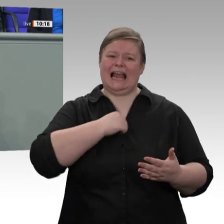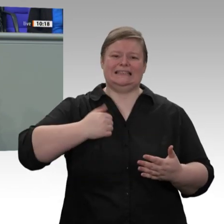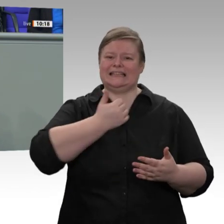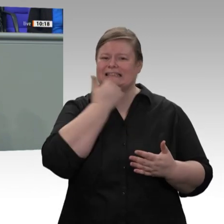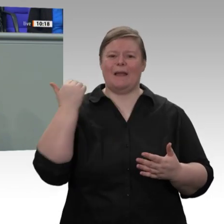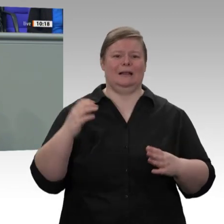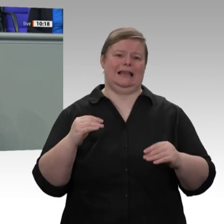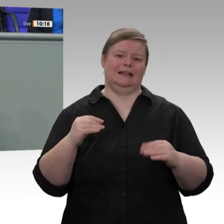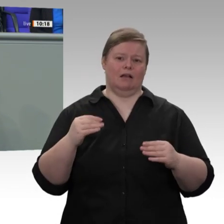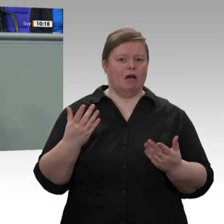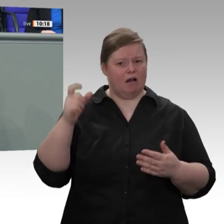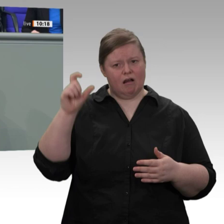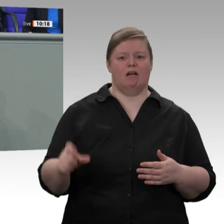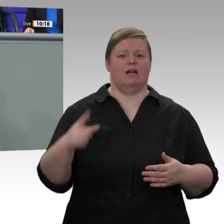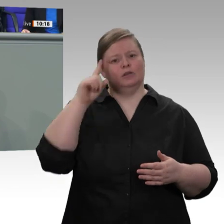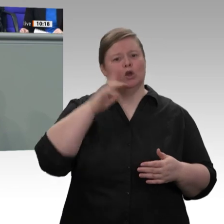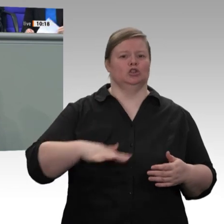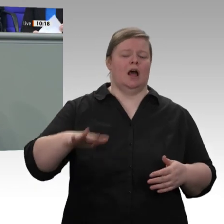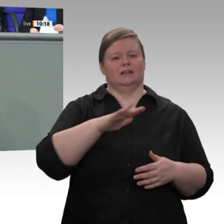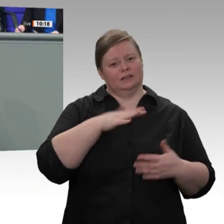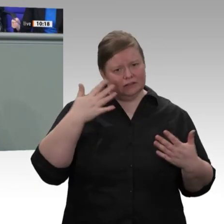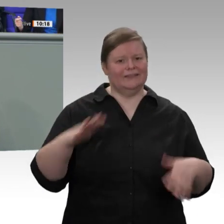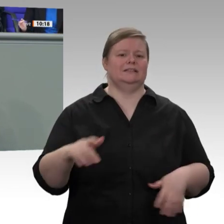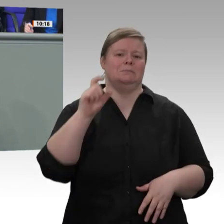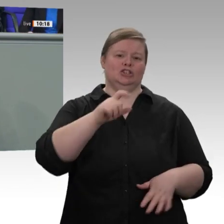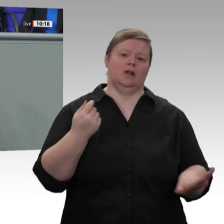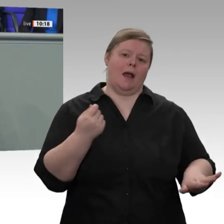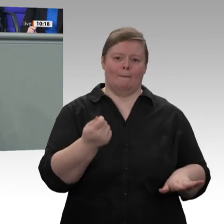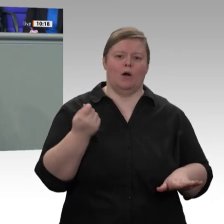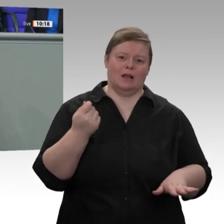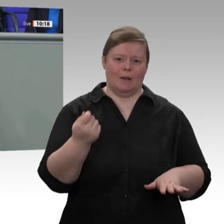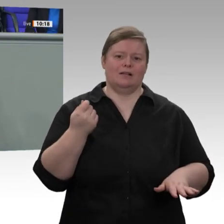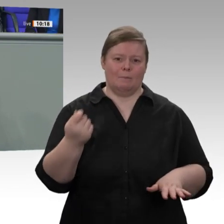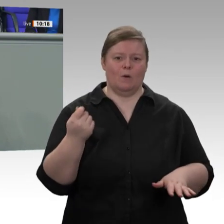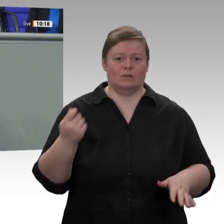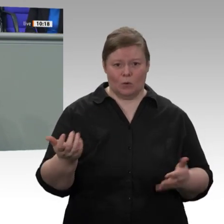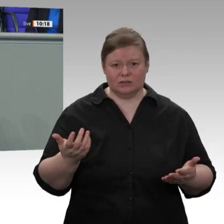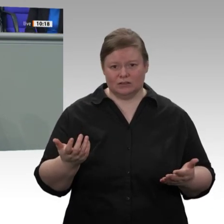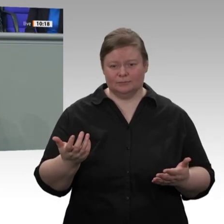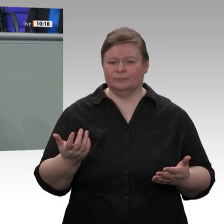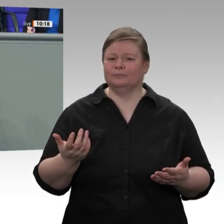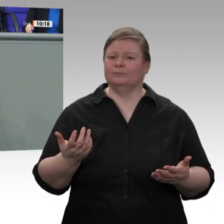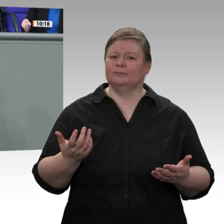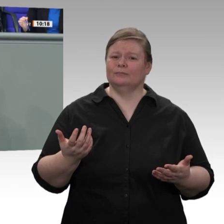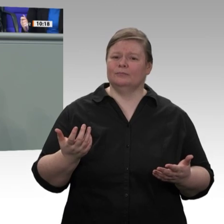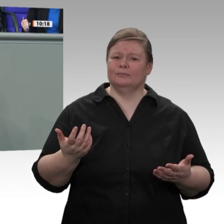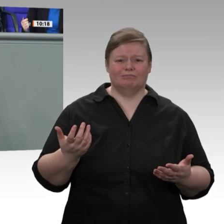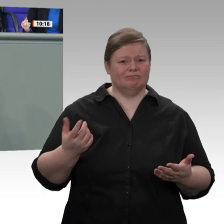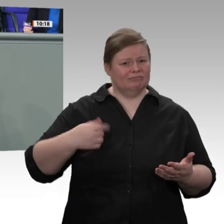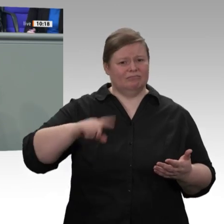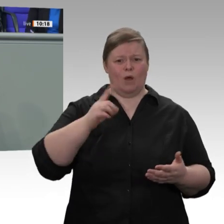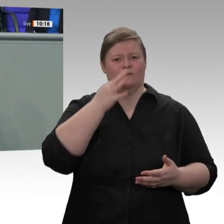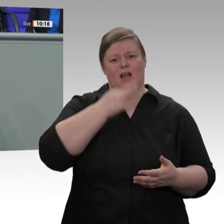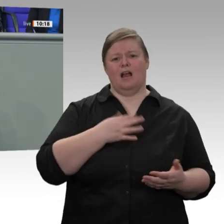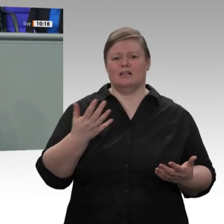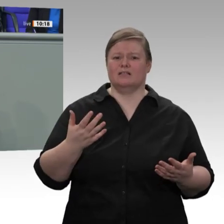Einzeltat gehandelt haben. Aber im politischen Sinne war der Täter von Hanau kein Einzeltäter. Im